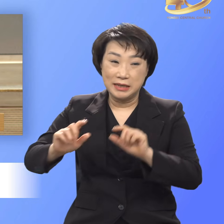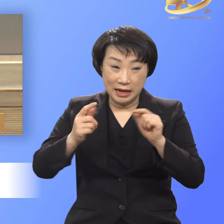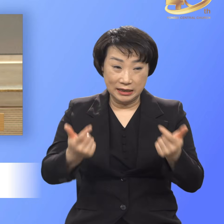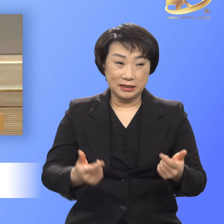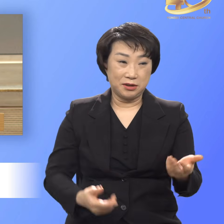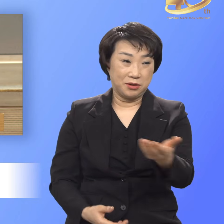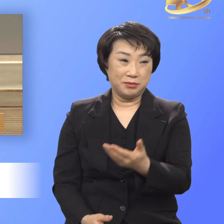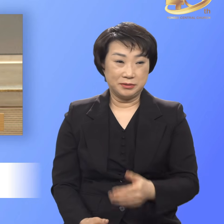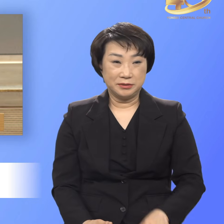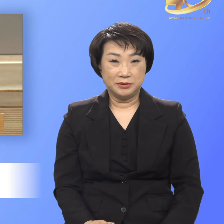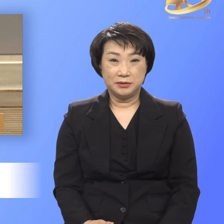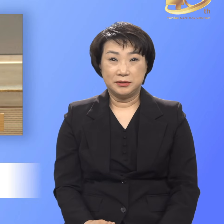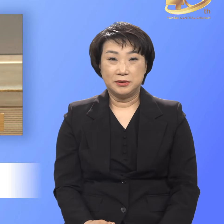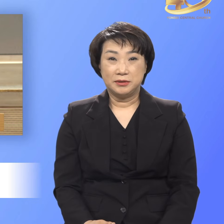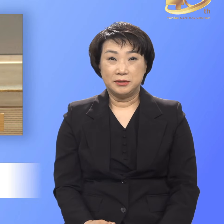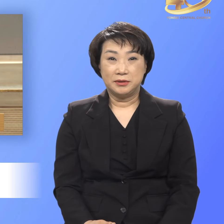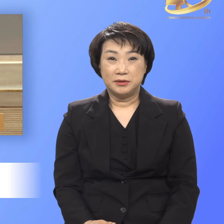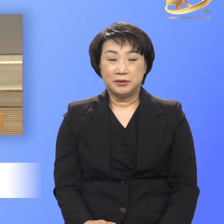않겠다.